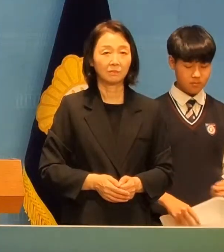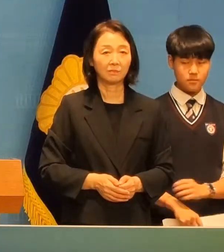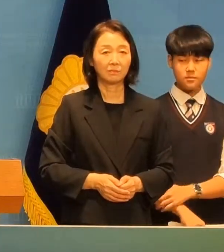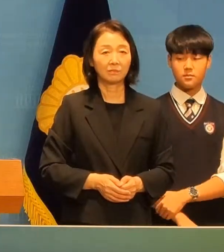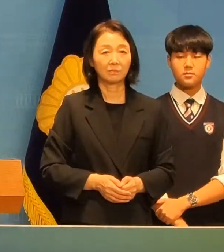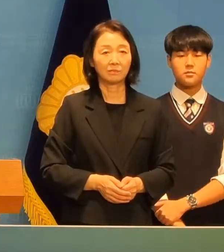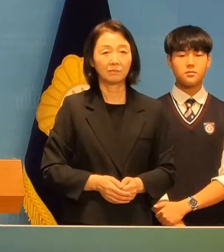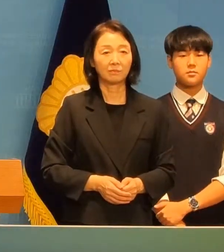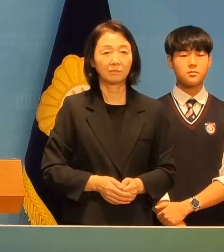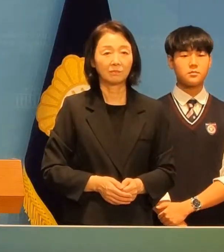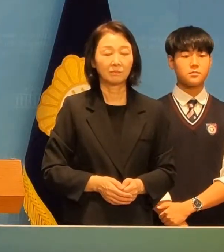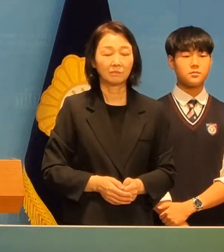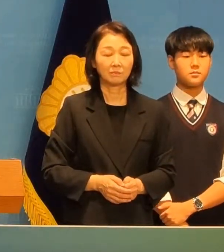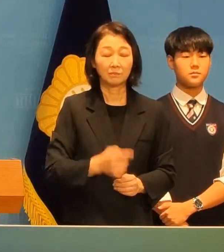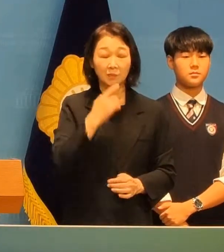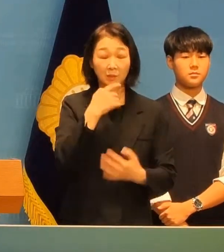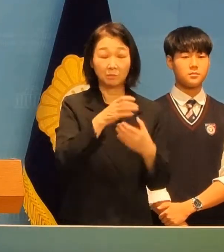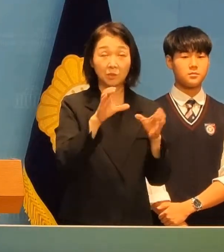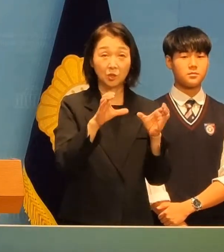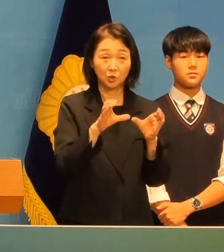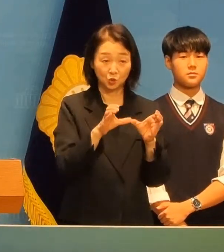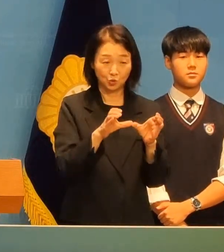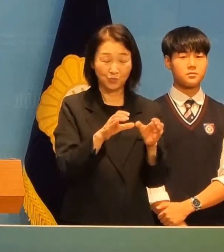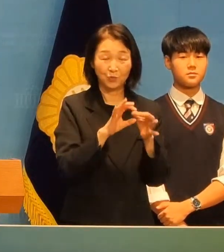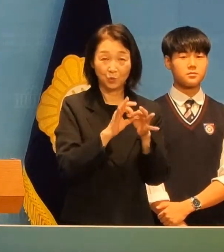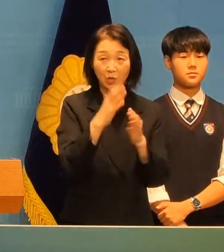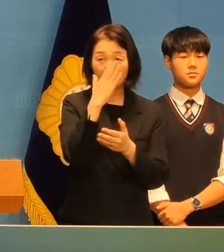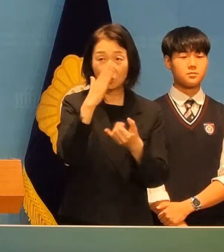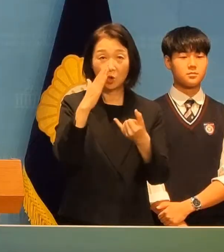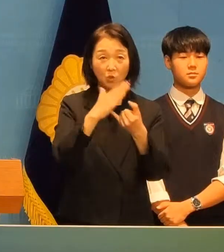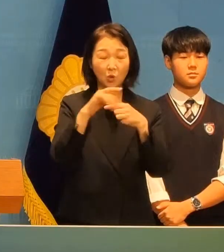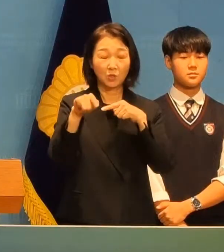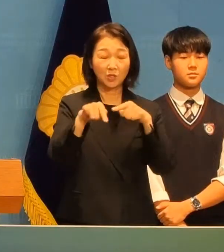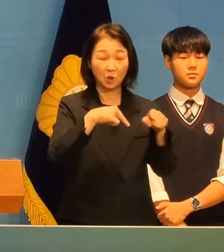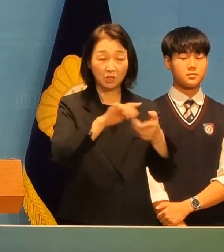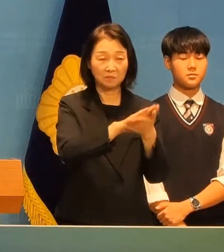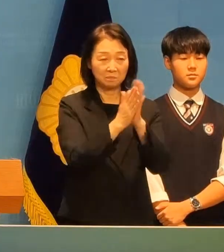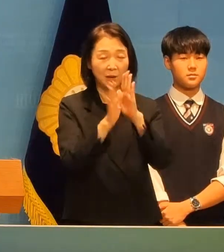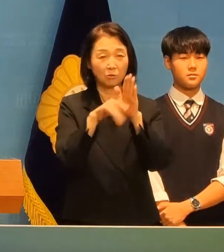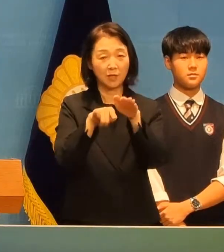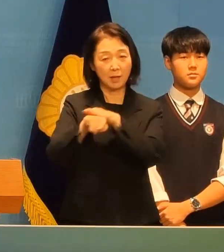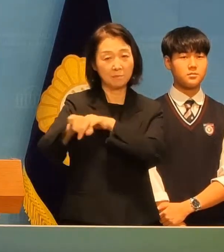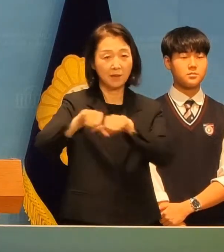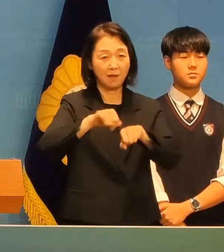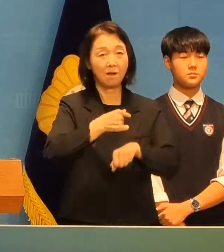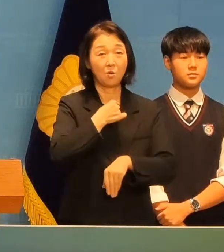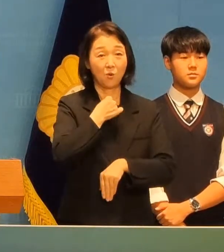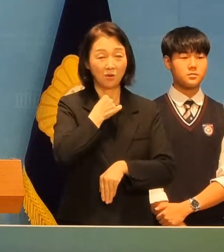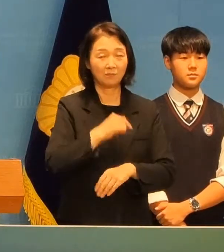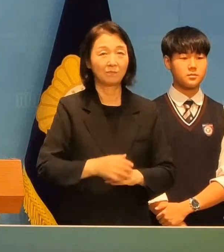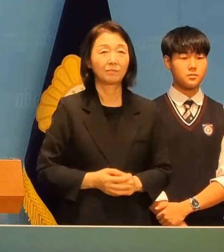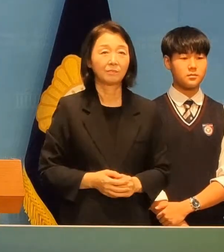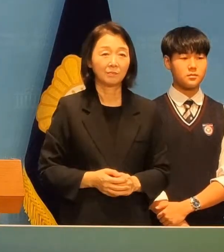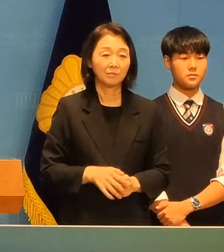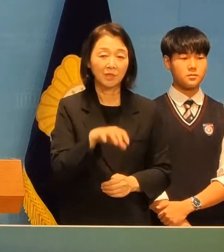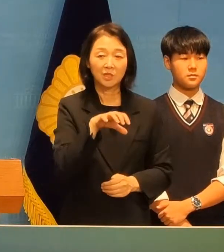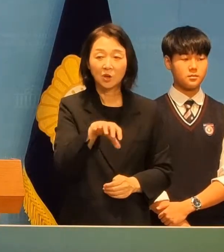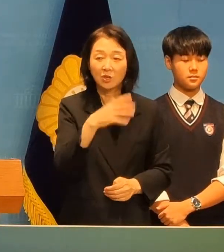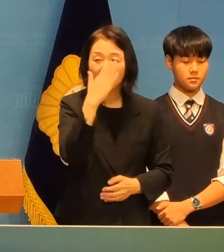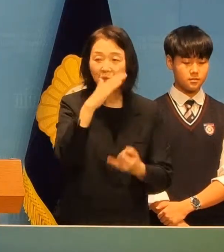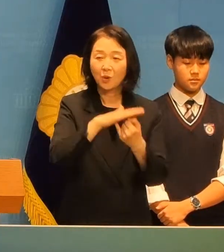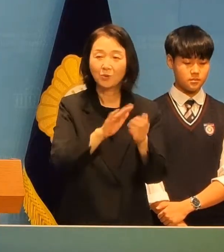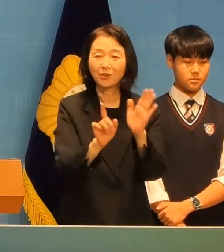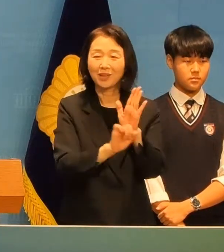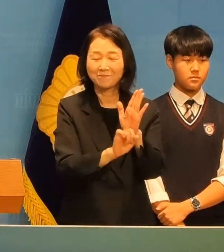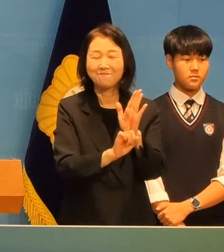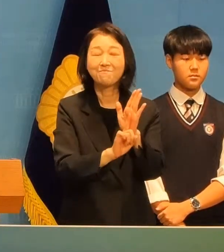민주진영 청소년의 정치 세력화에 앞장서겠습니다. 상시적으로 현장에서 청소년 당원을